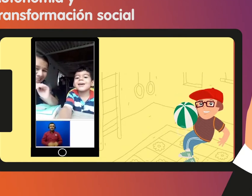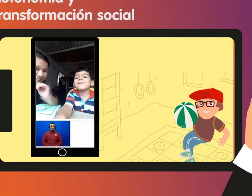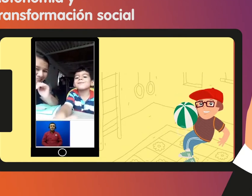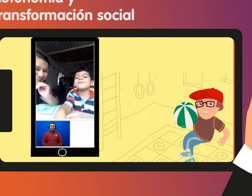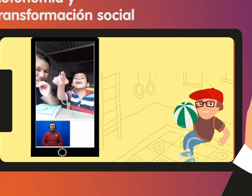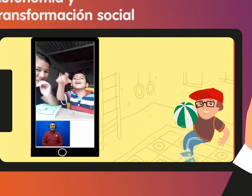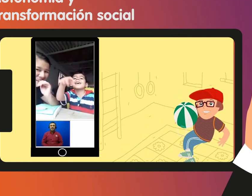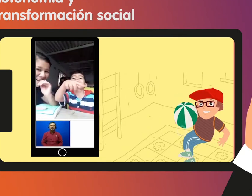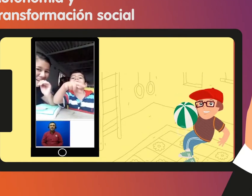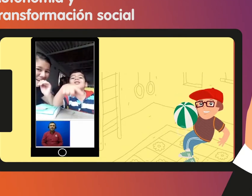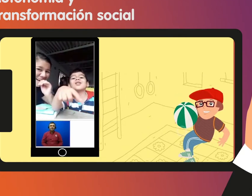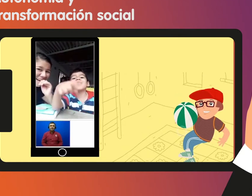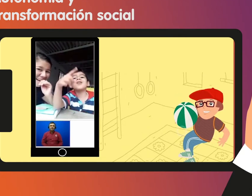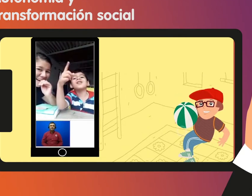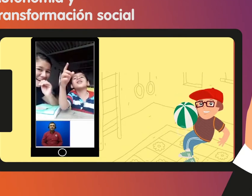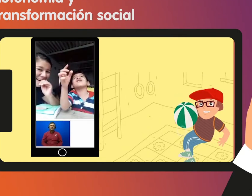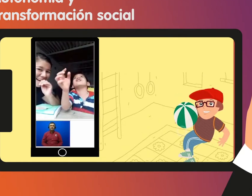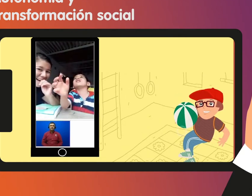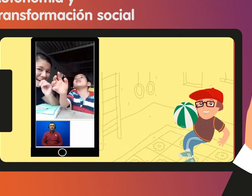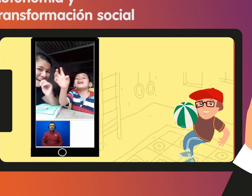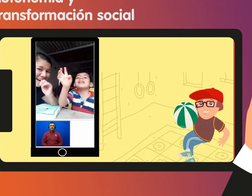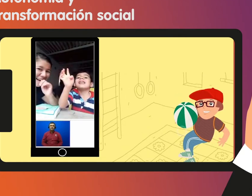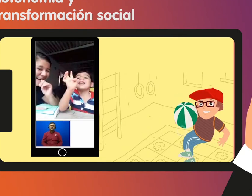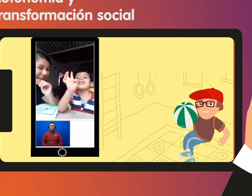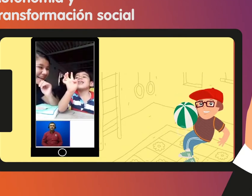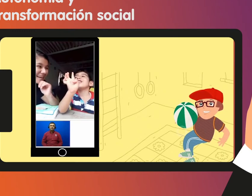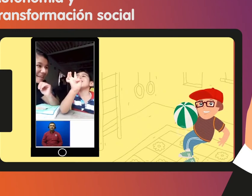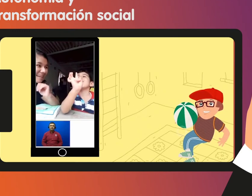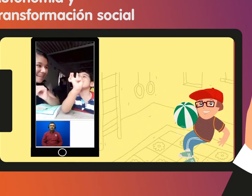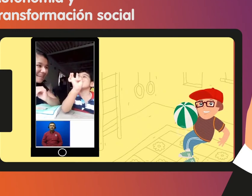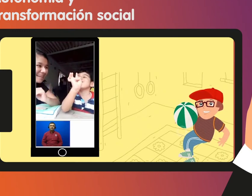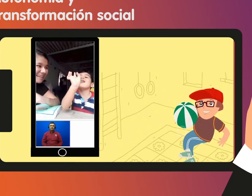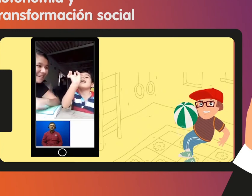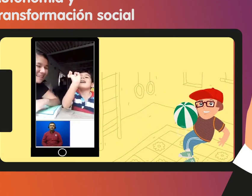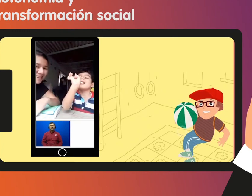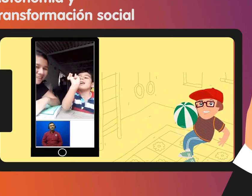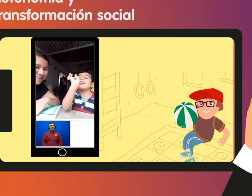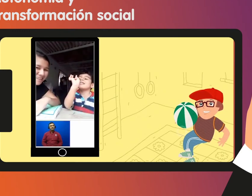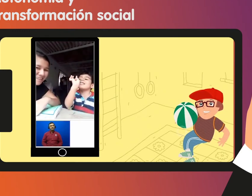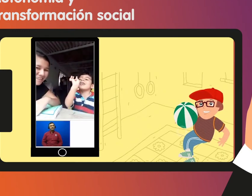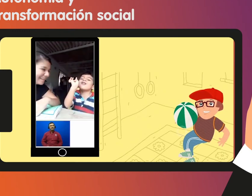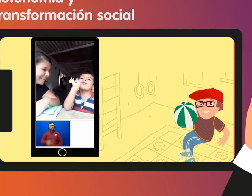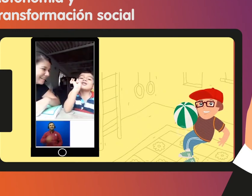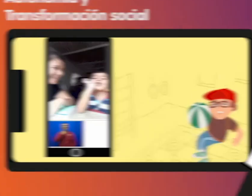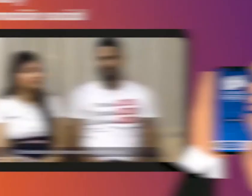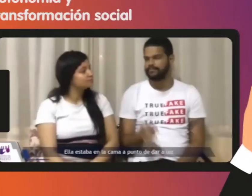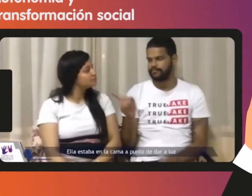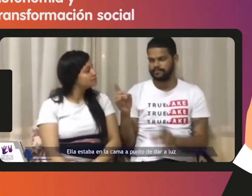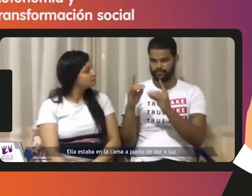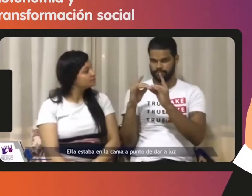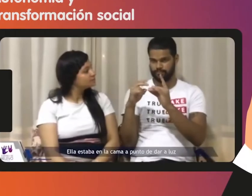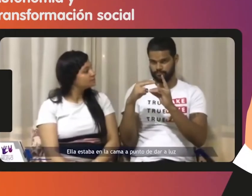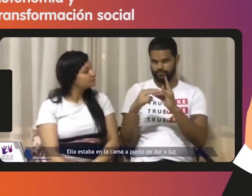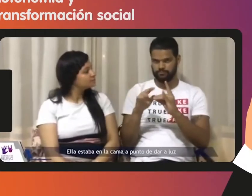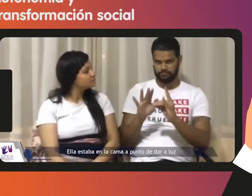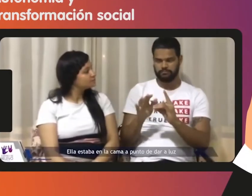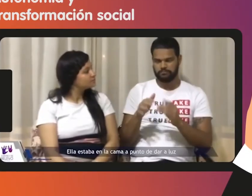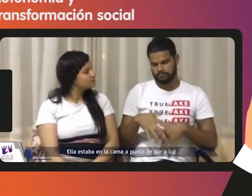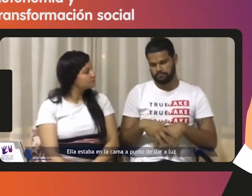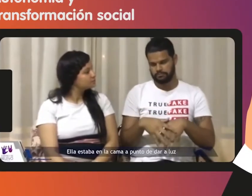¡Dime! ¡A ver! ¡Espere! ¡E otro niño! ¡La niña y... ¡E... Ella estaba en la cama a punto de